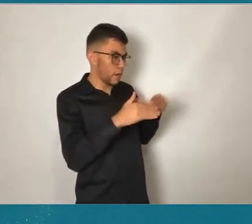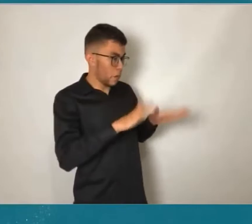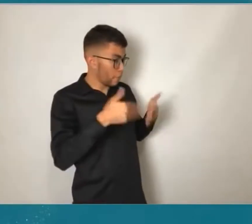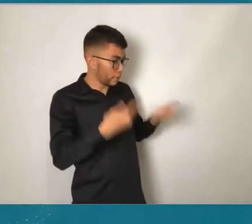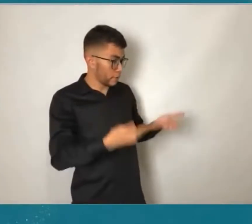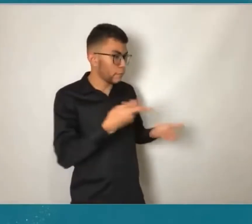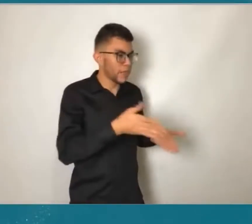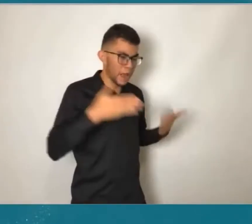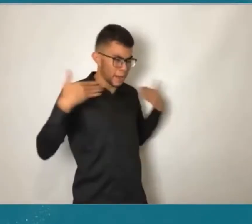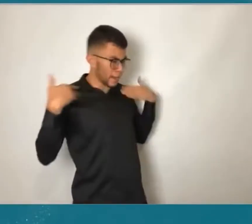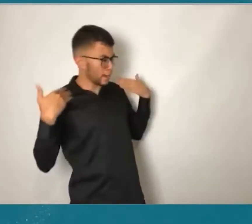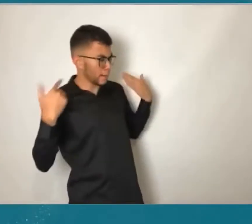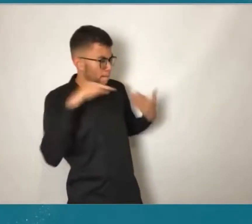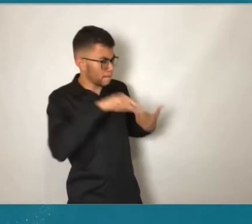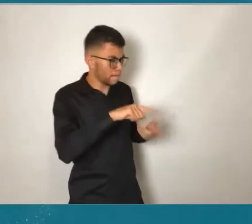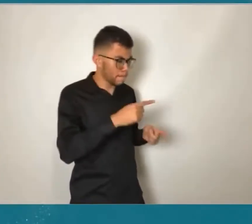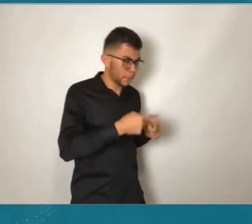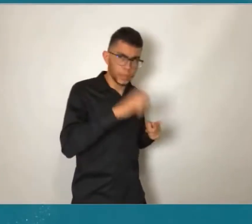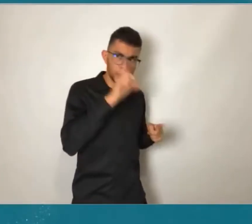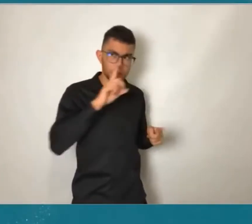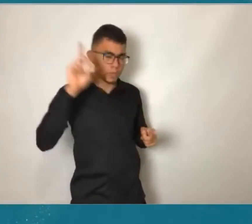Bíblia. Gálatas 4:4.